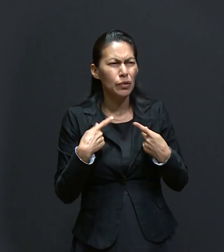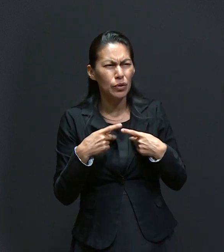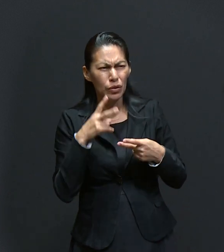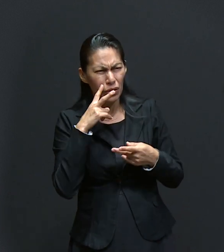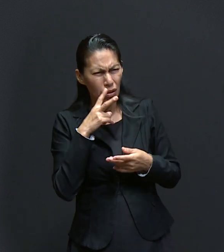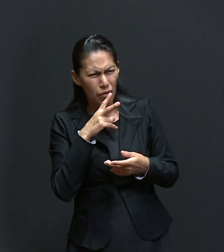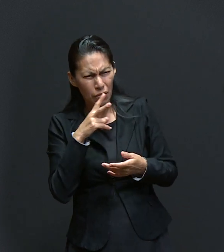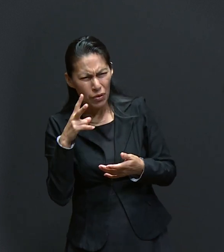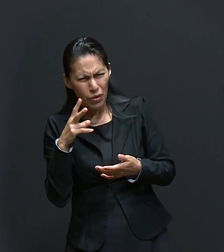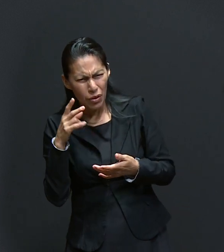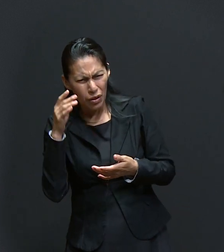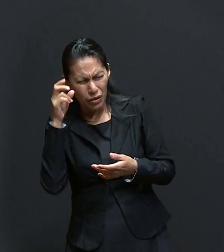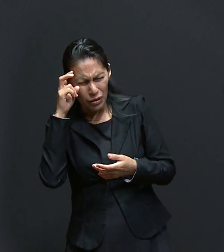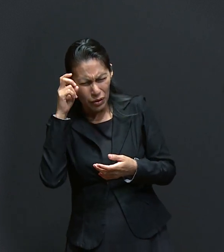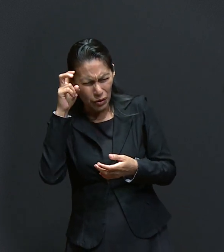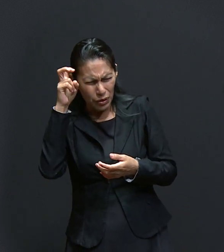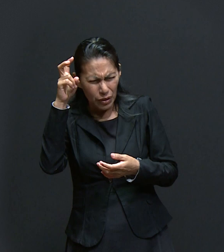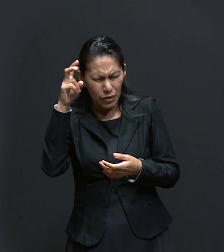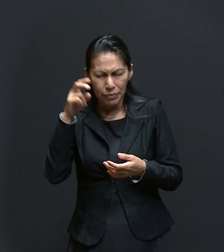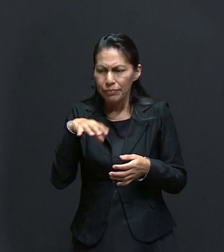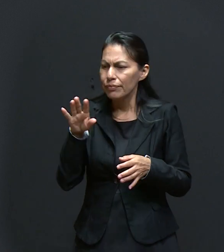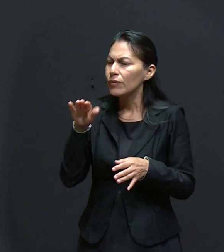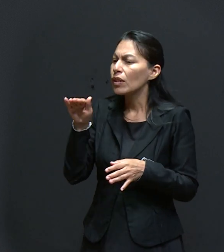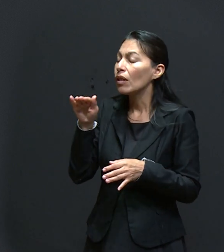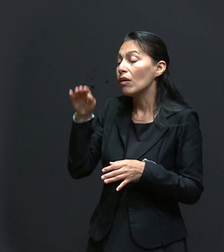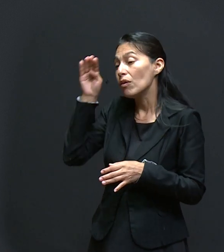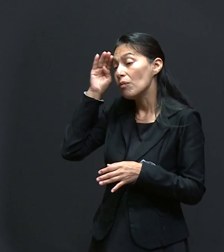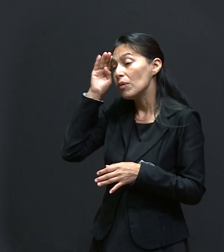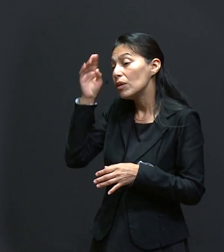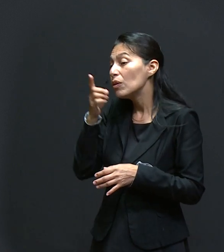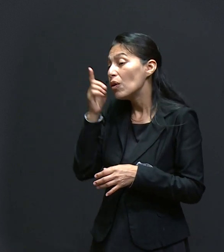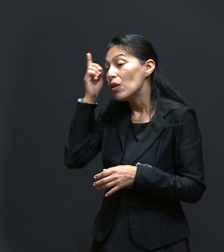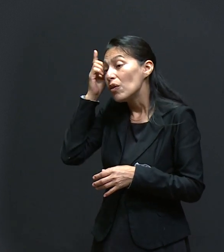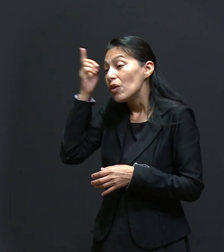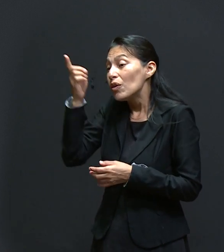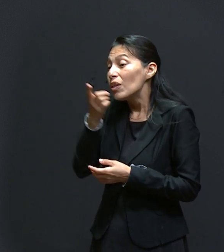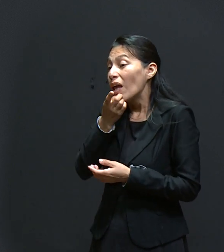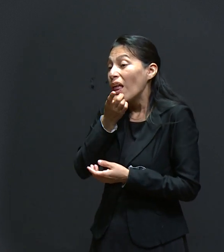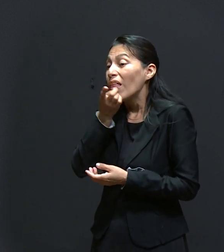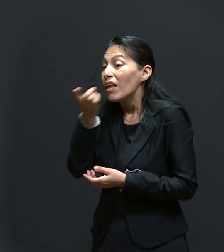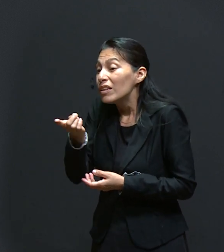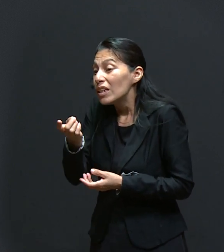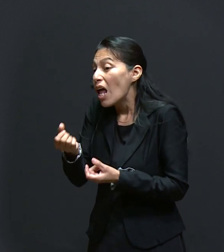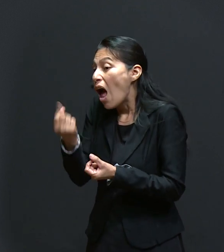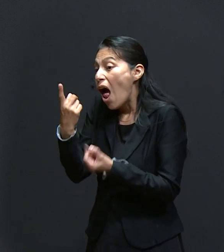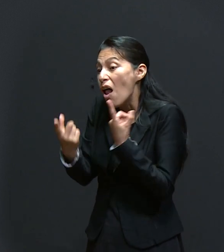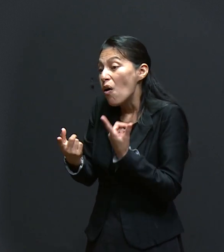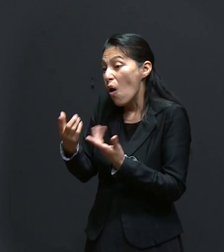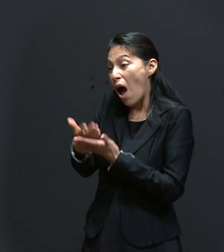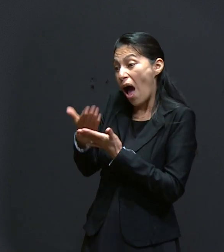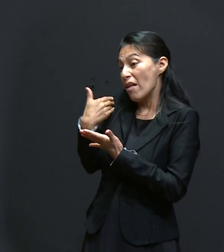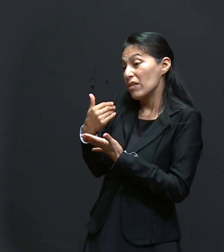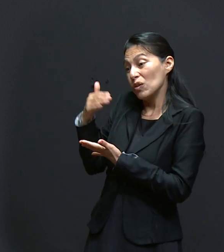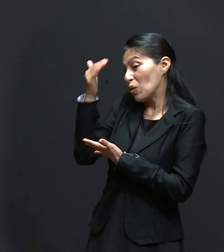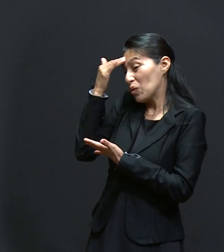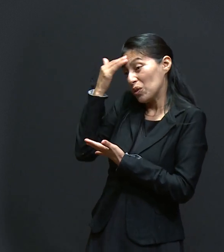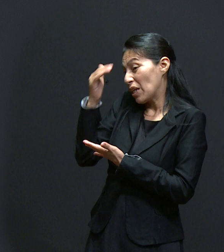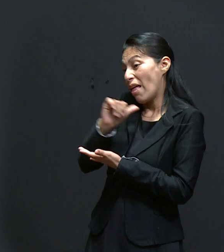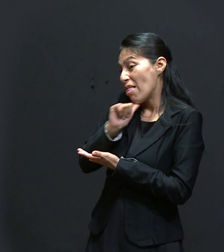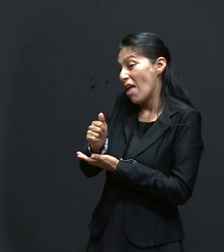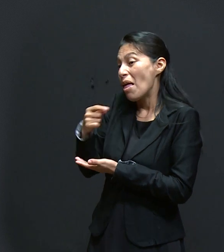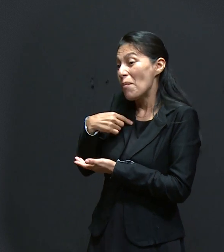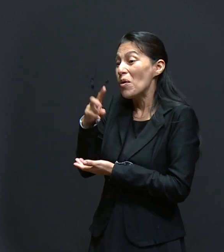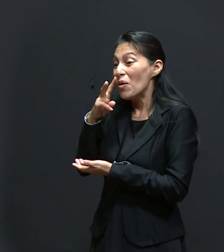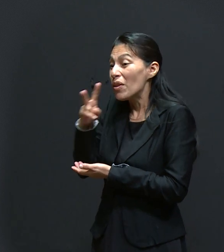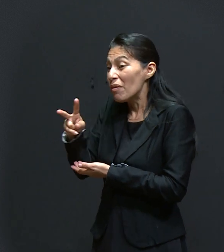y entonces la persona cuando vio este sueño dice siento que yo os quiero decir para que algo yo no sé qué pero yo había este sueño aún no